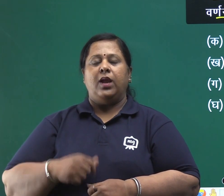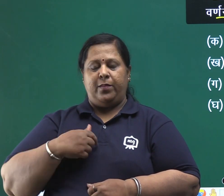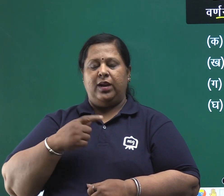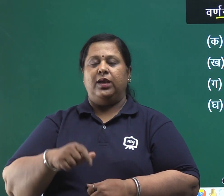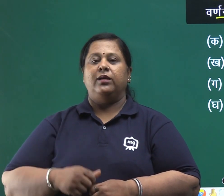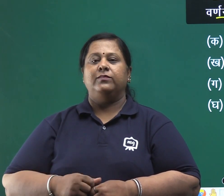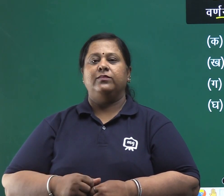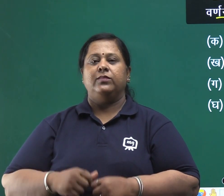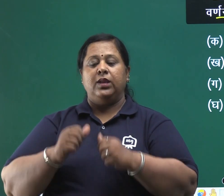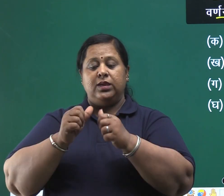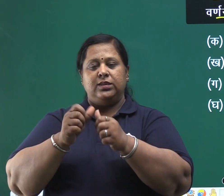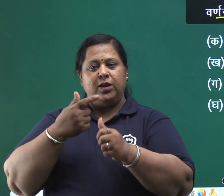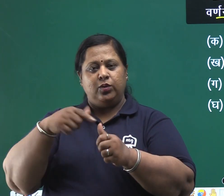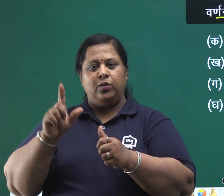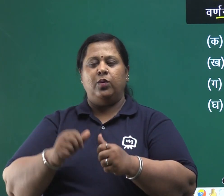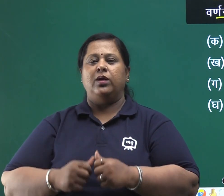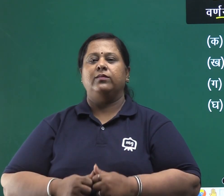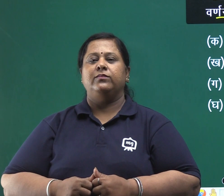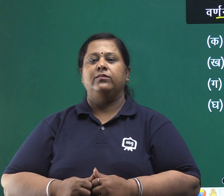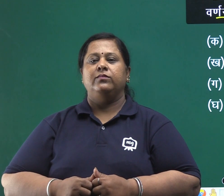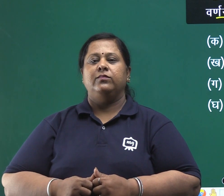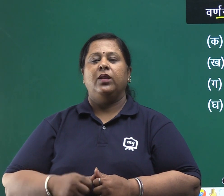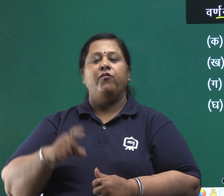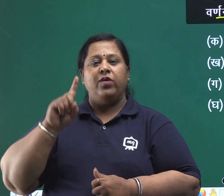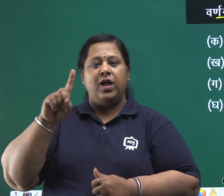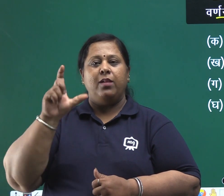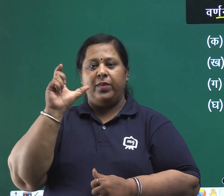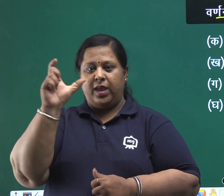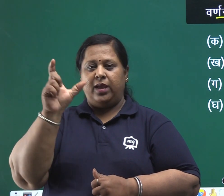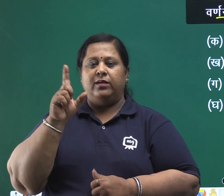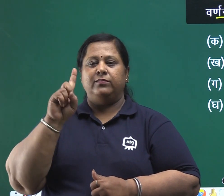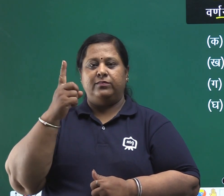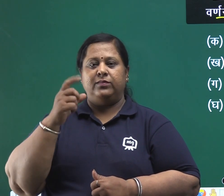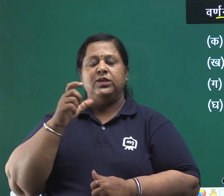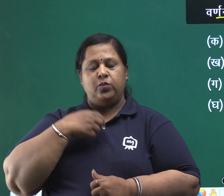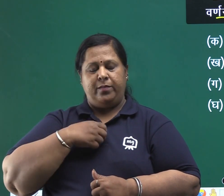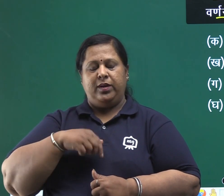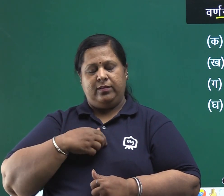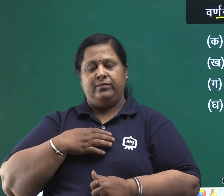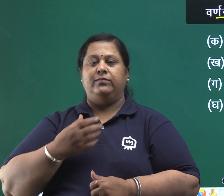लिए सही उत्तर होगा विकल्प 1, स्वयं का।